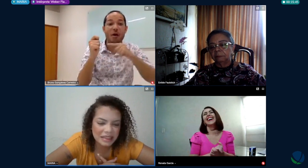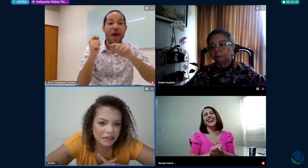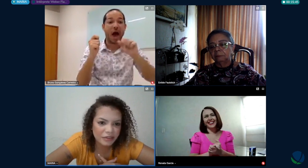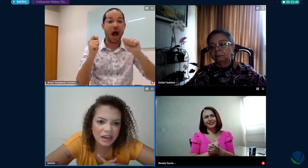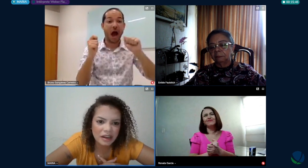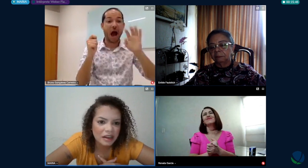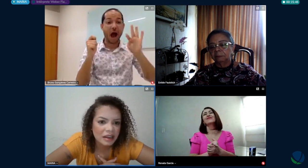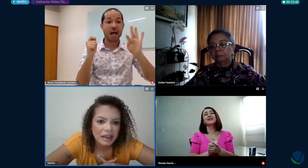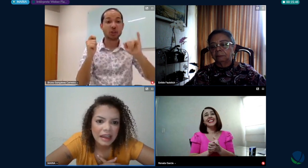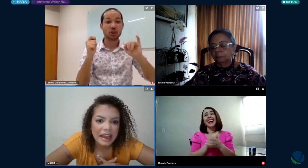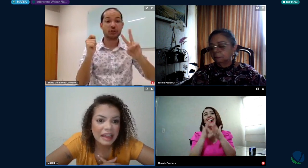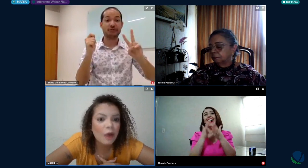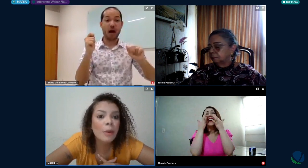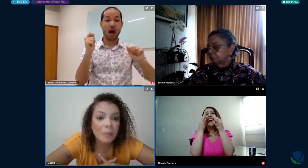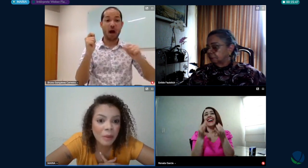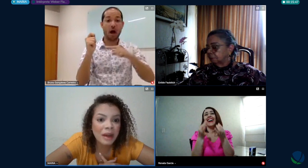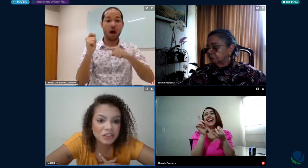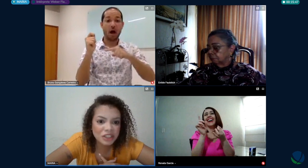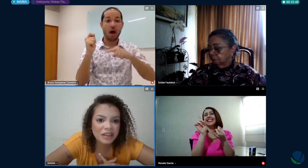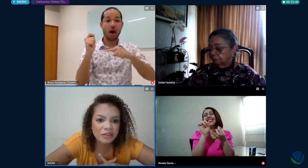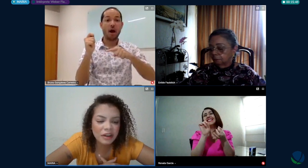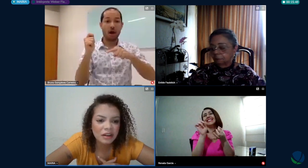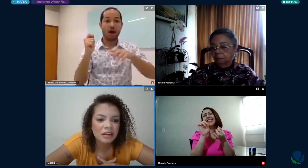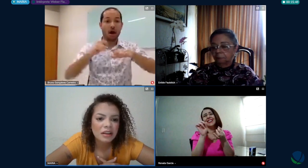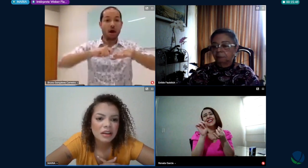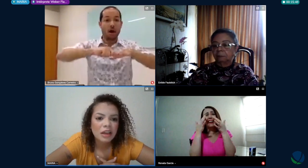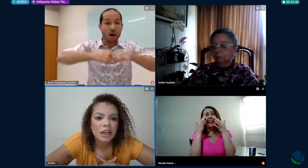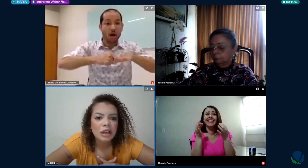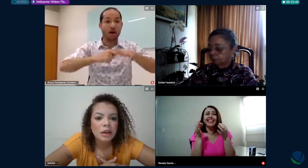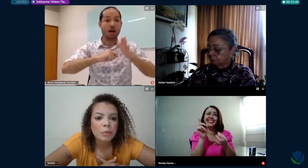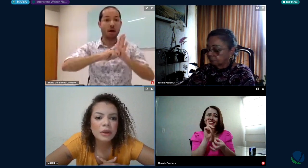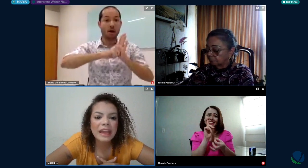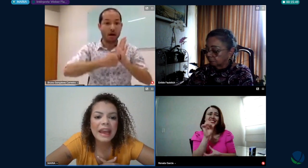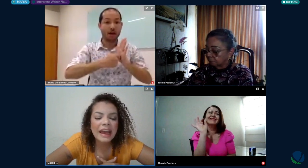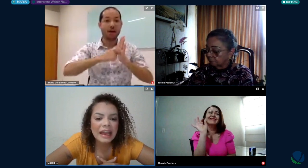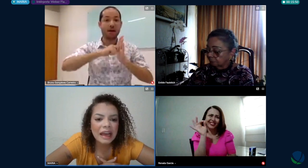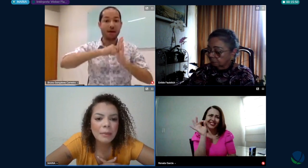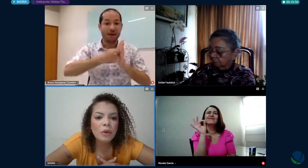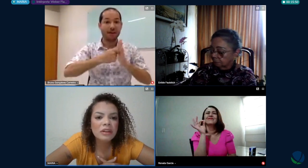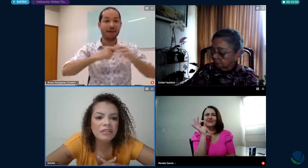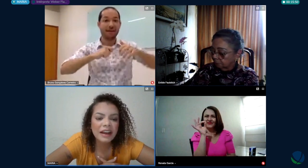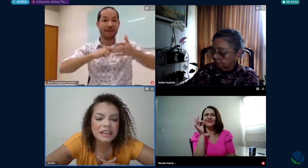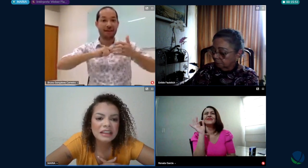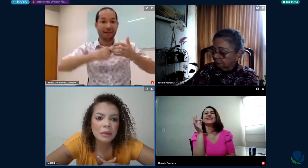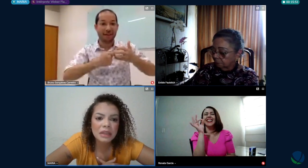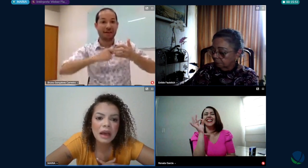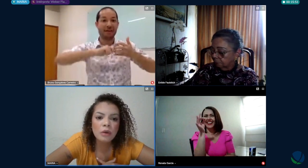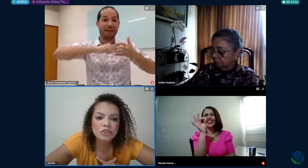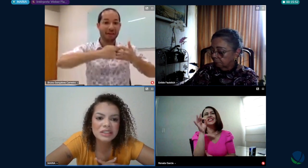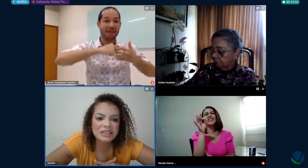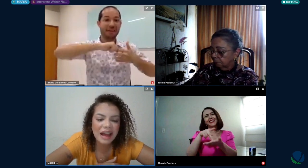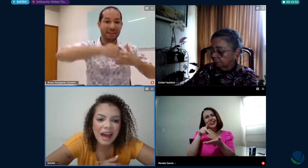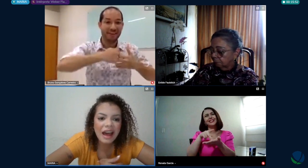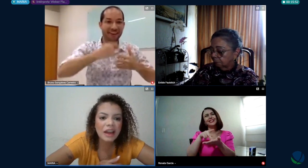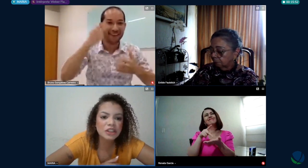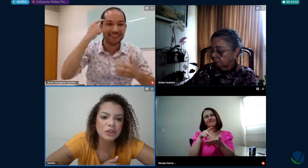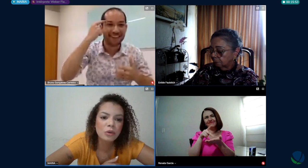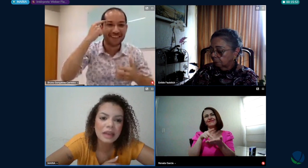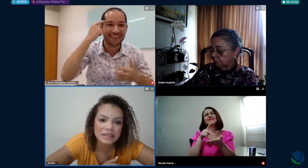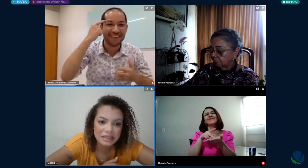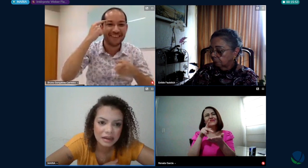mão passiva, ela é uma mão ativa, porque é ela a mão que vai determinar onde está